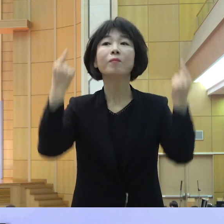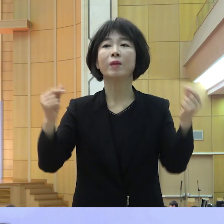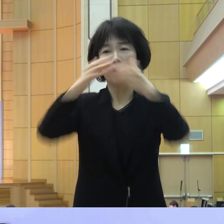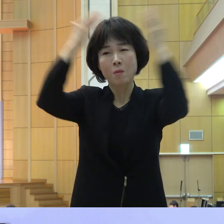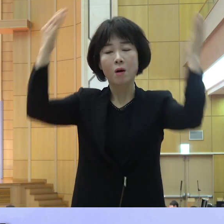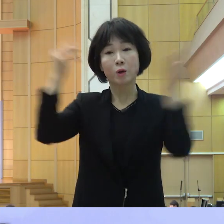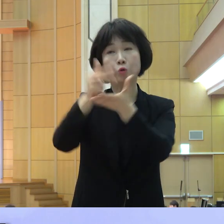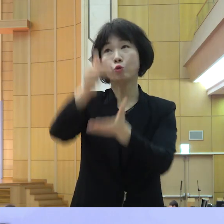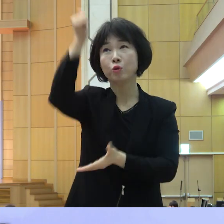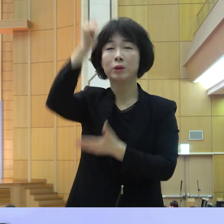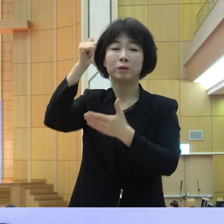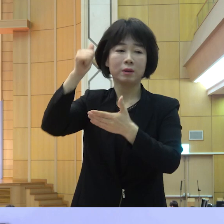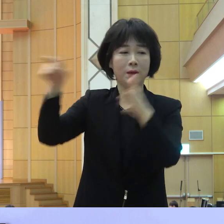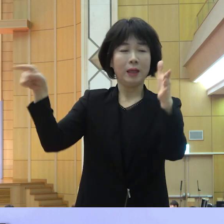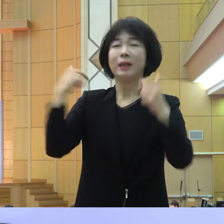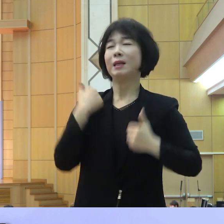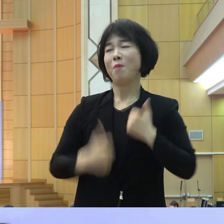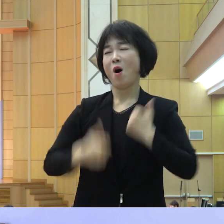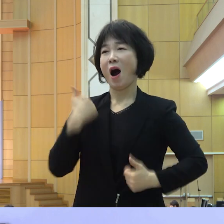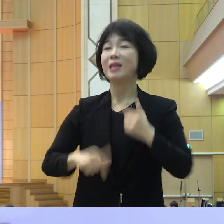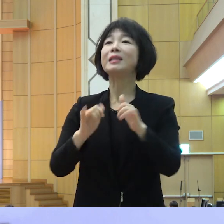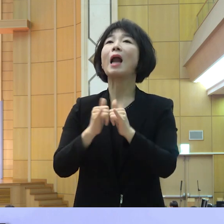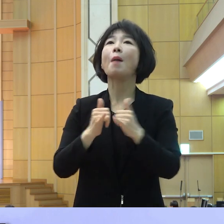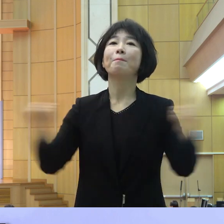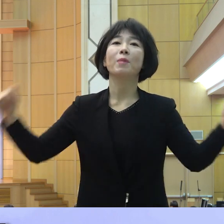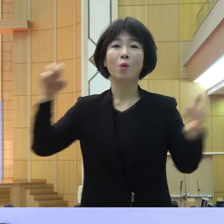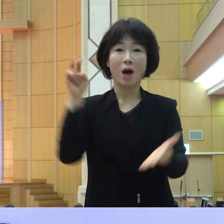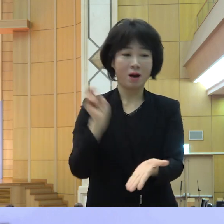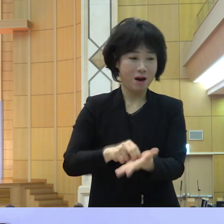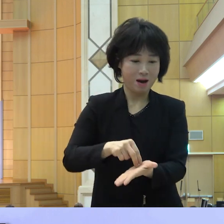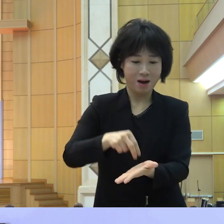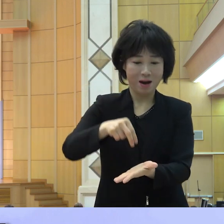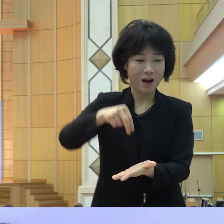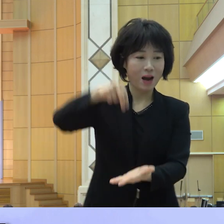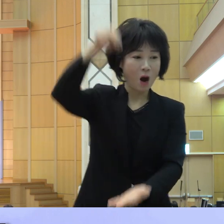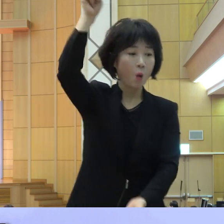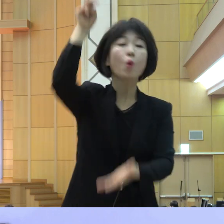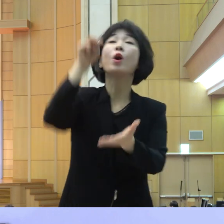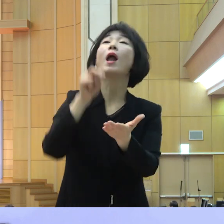독수리같이 주를 기뻐하는 자 올라가